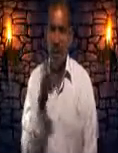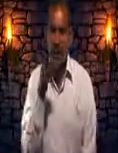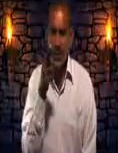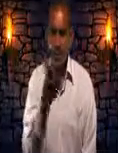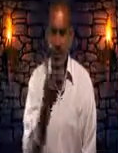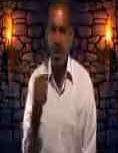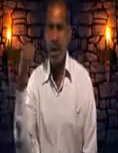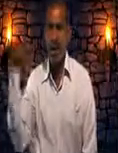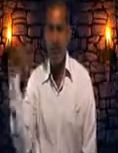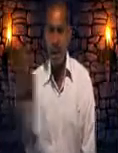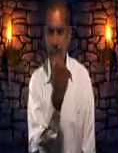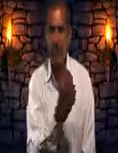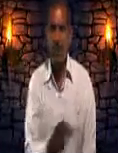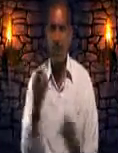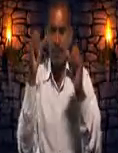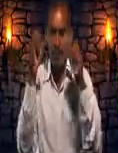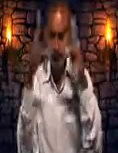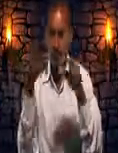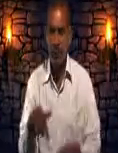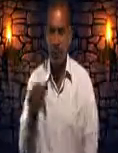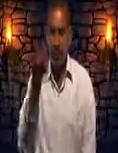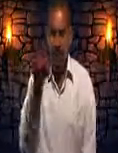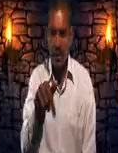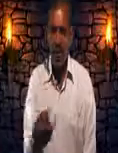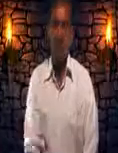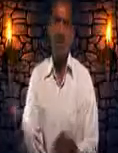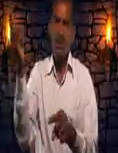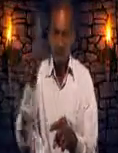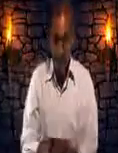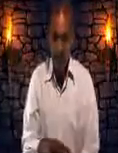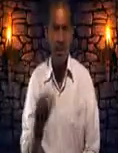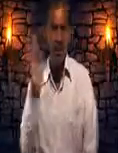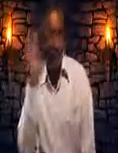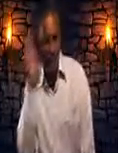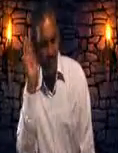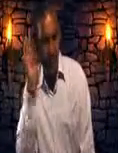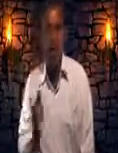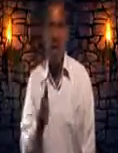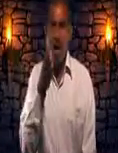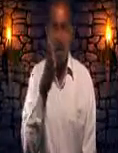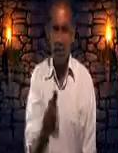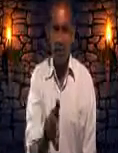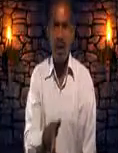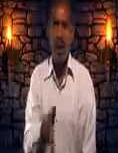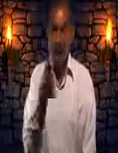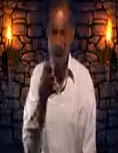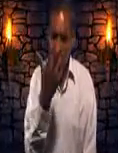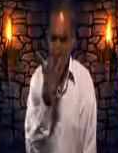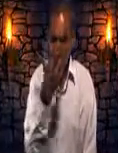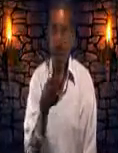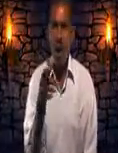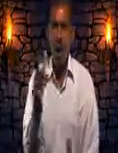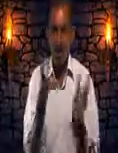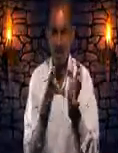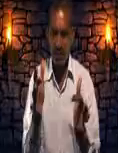நீ எப்படி பார்வையடைந்தாய் என்று மறுபடியும் கேட்டார்கள். அதற்கு அவன், அவர்